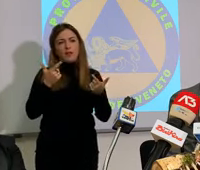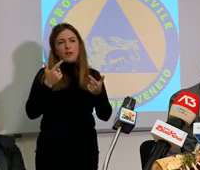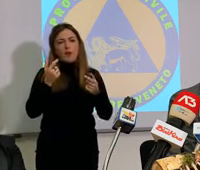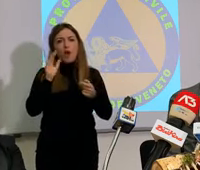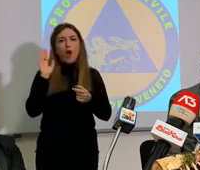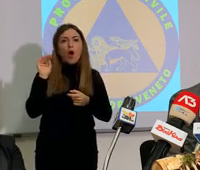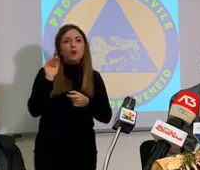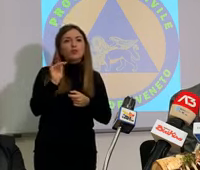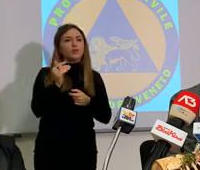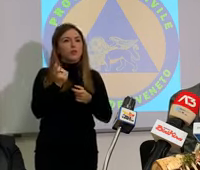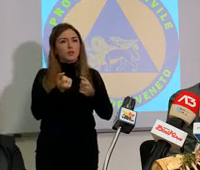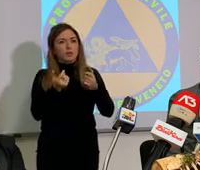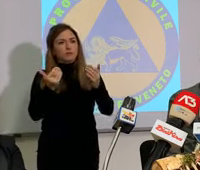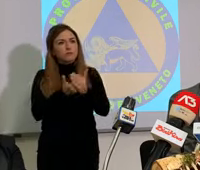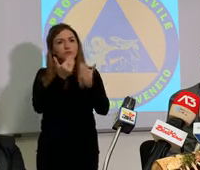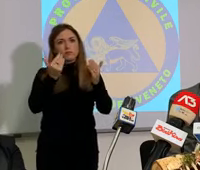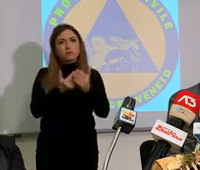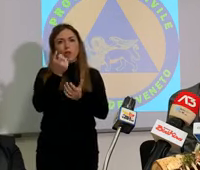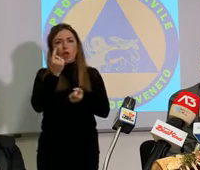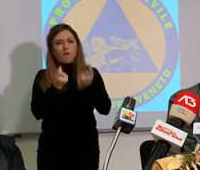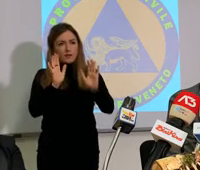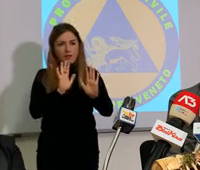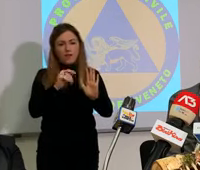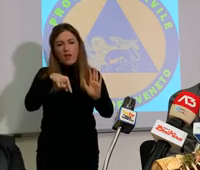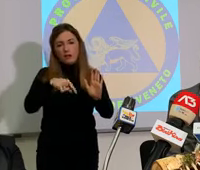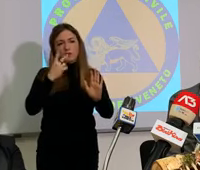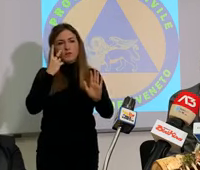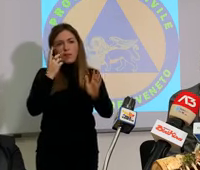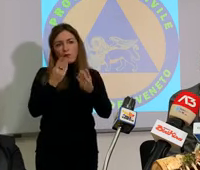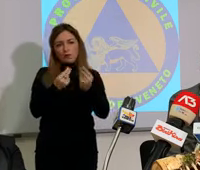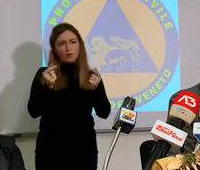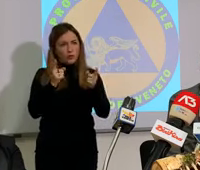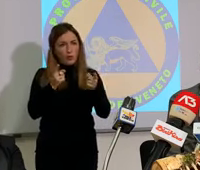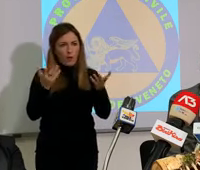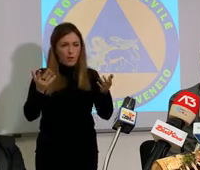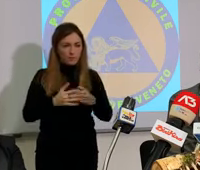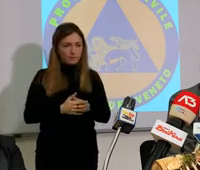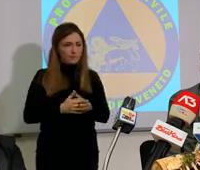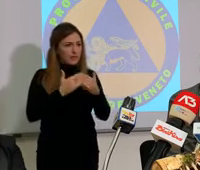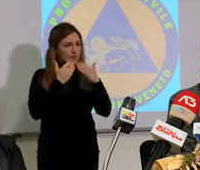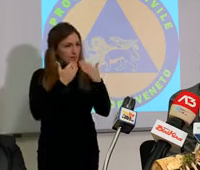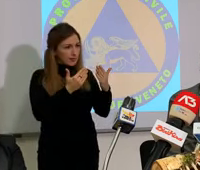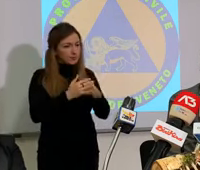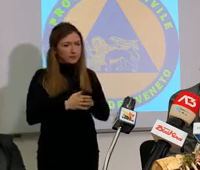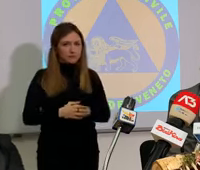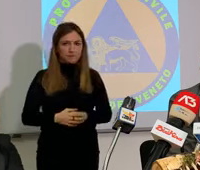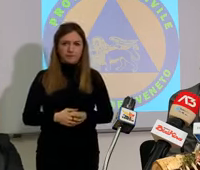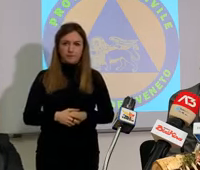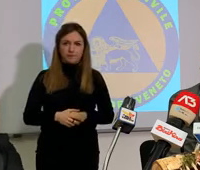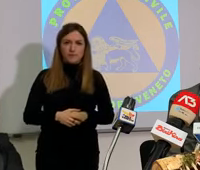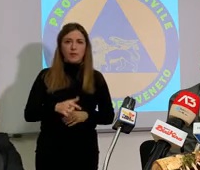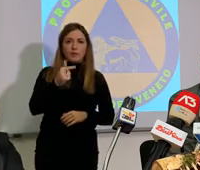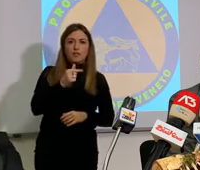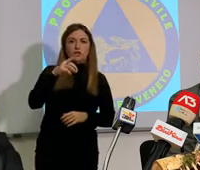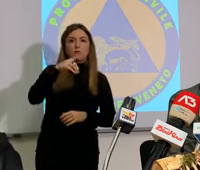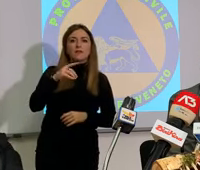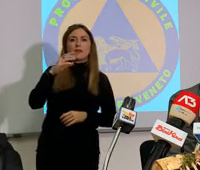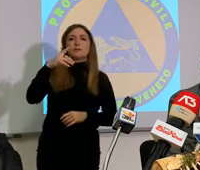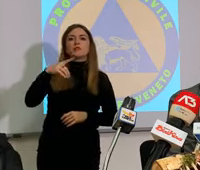ormai è questione di ore vedremo di capire quale sarà la soluzione bene grazie prego allora tosatto pederiva